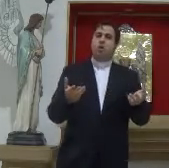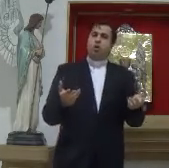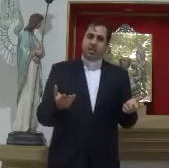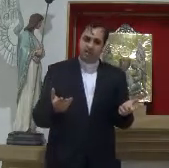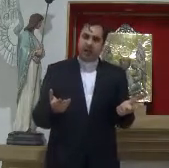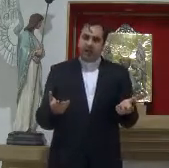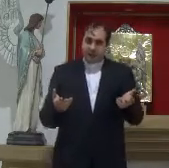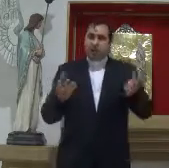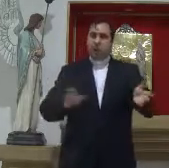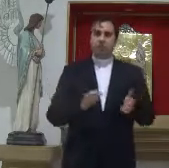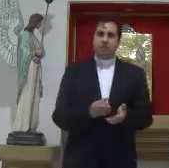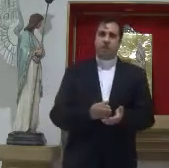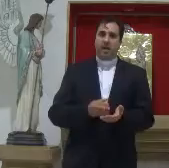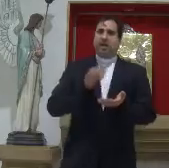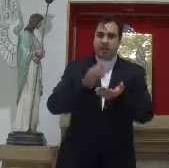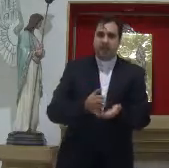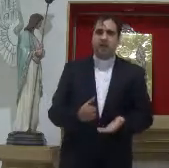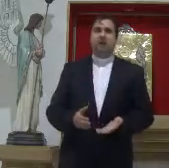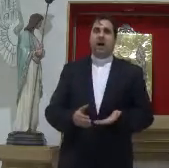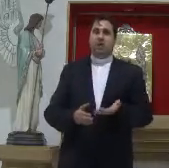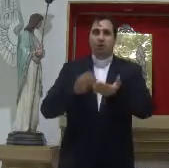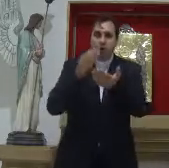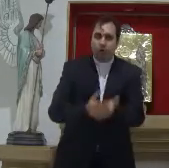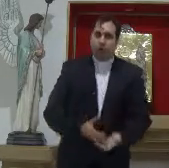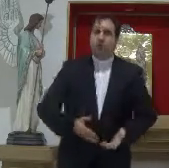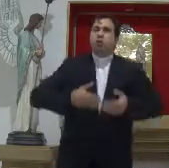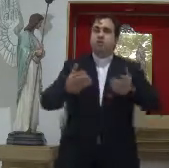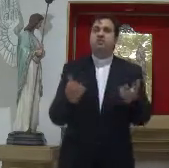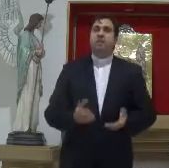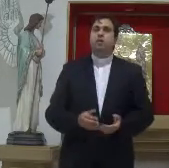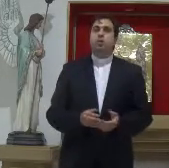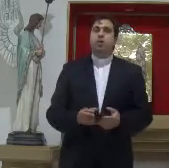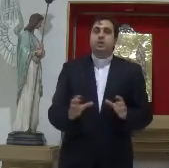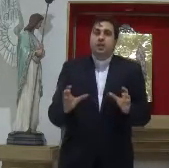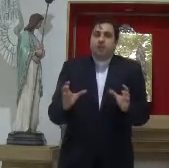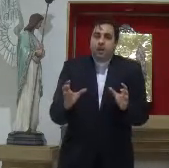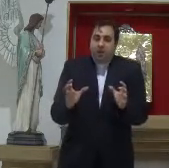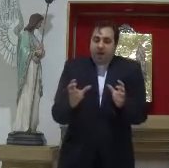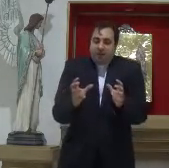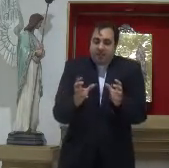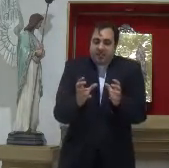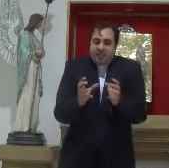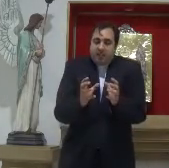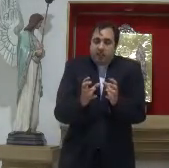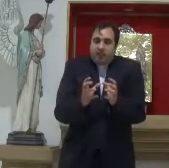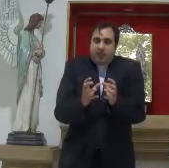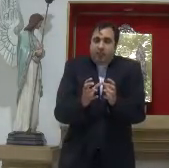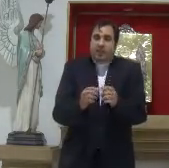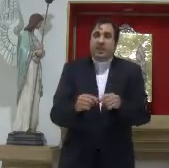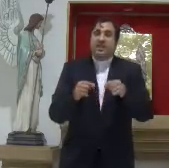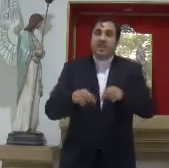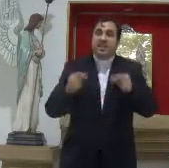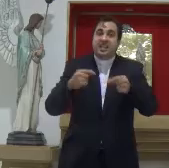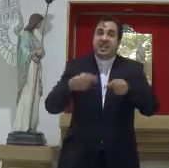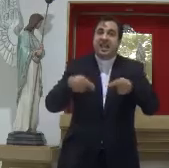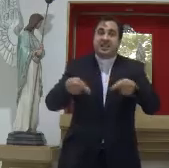las cosas va las cosas buenas el trabajo los hijos tantas cosas pero van oficiando la espiritualidad y se deben hacer